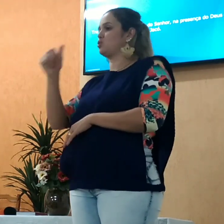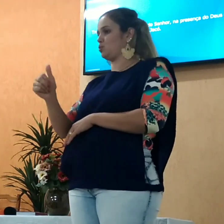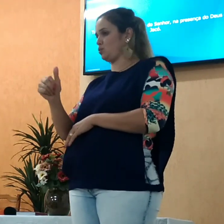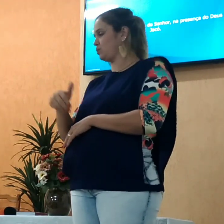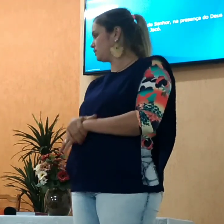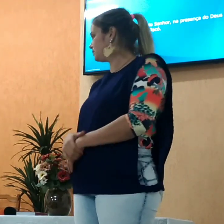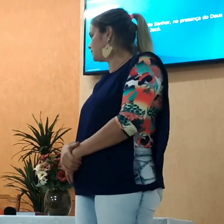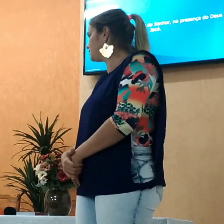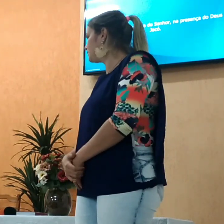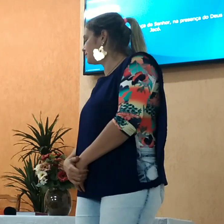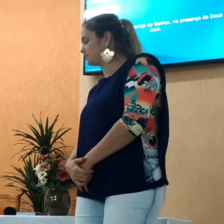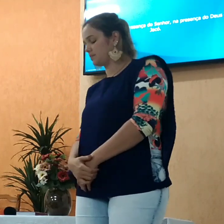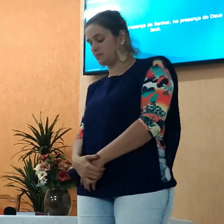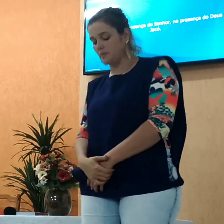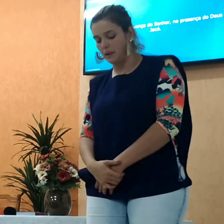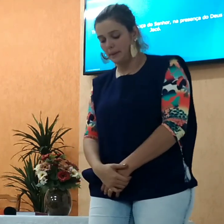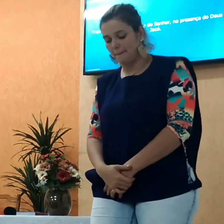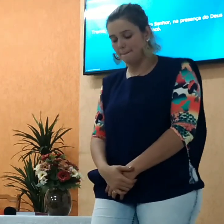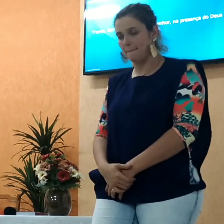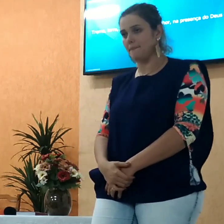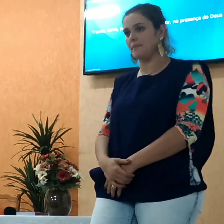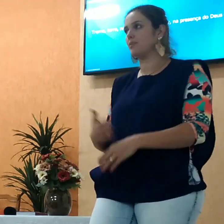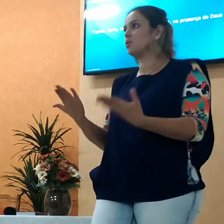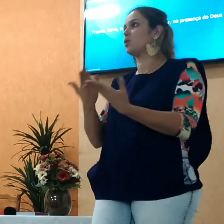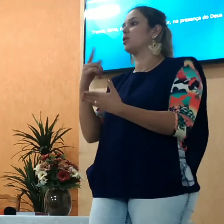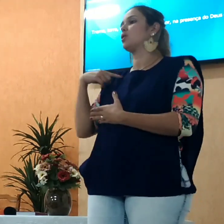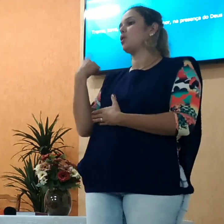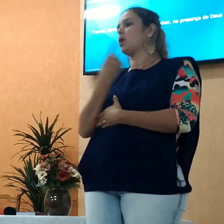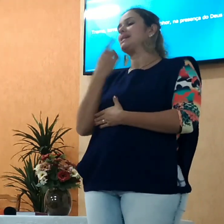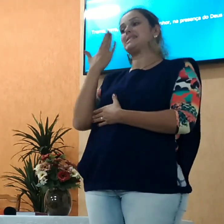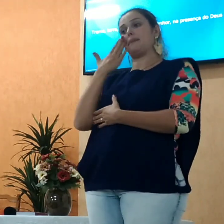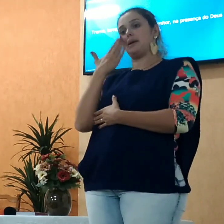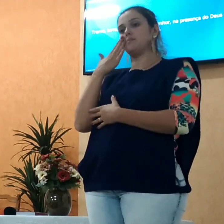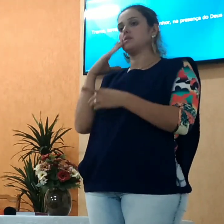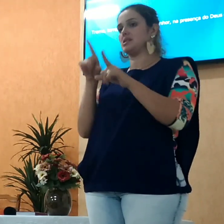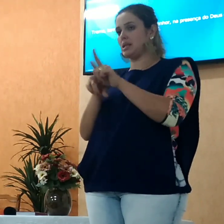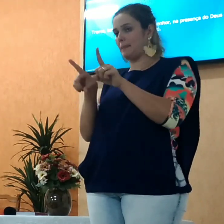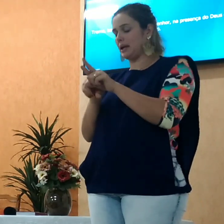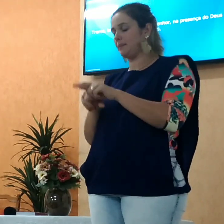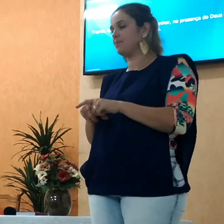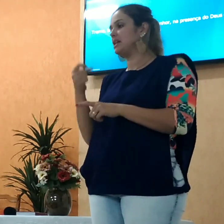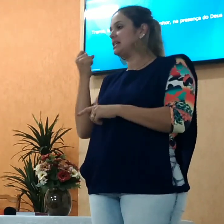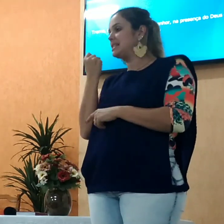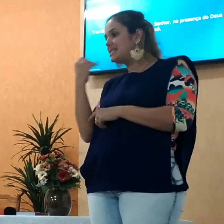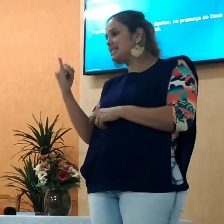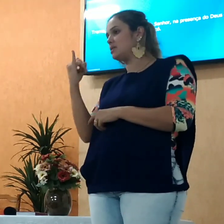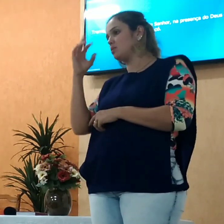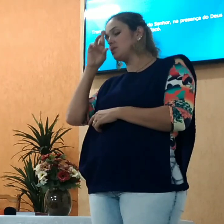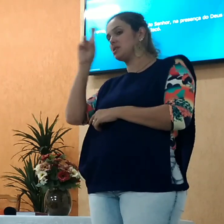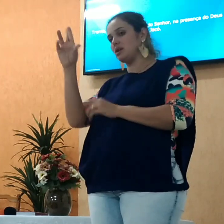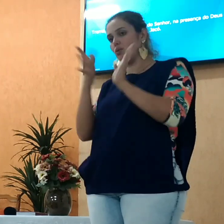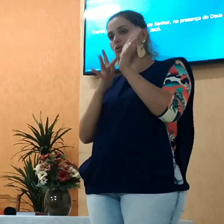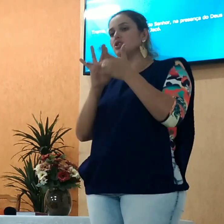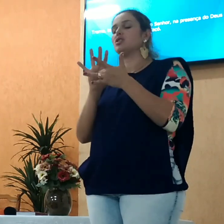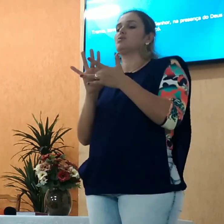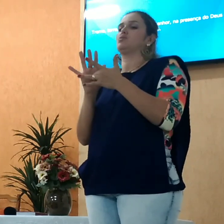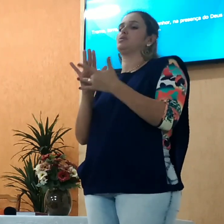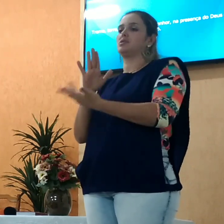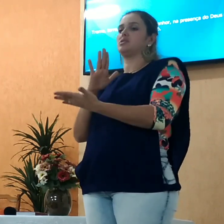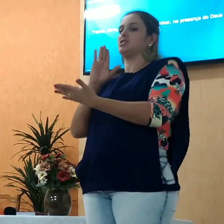Nós também sabemos que se o Senhor já agir, não poderá impedir o